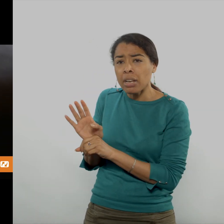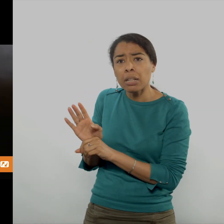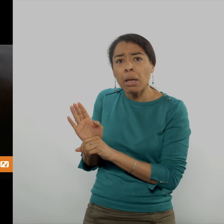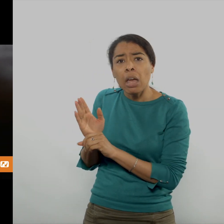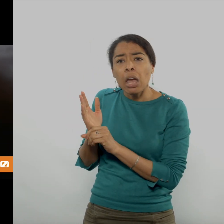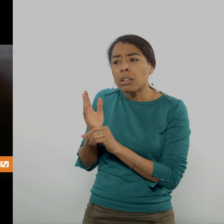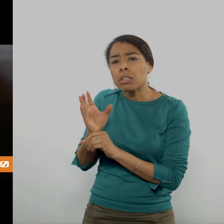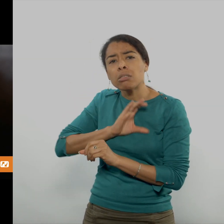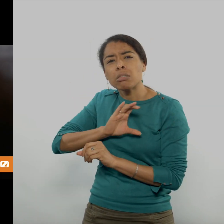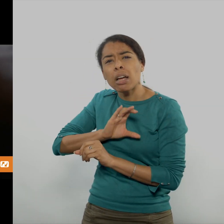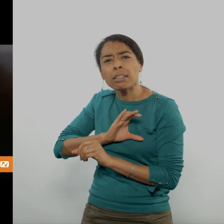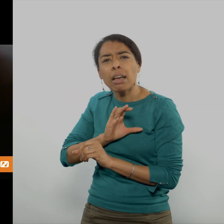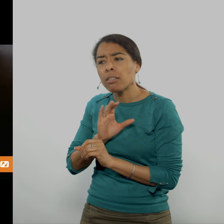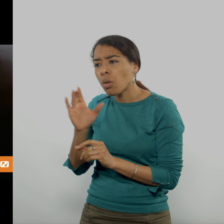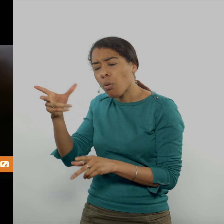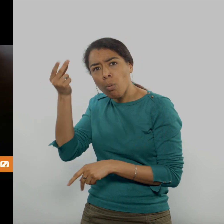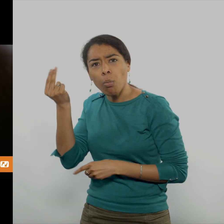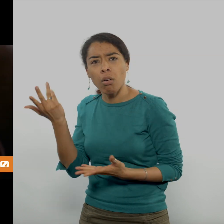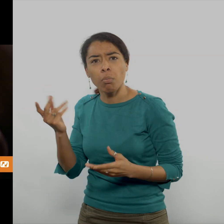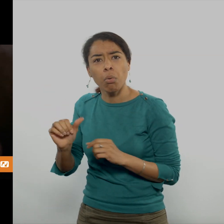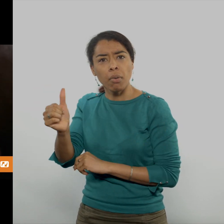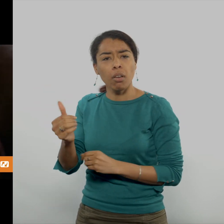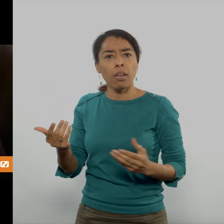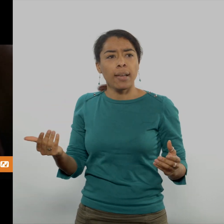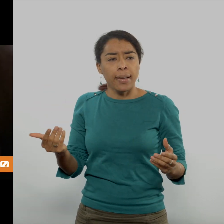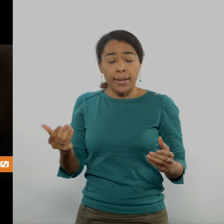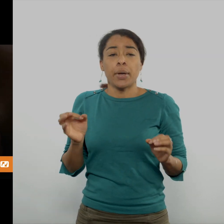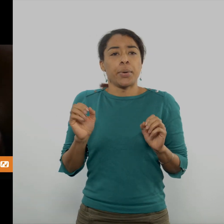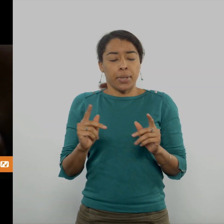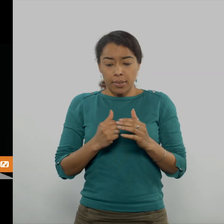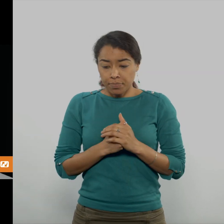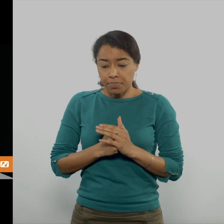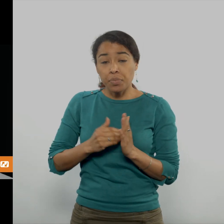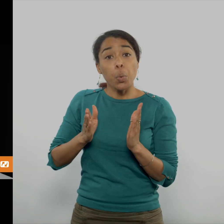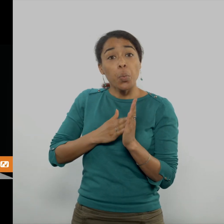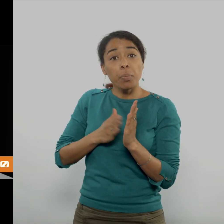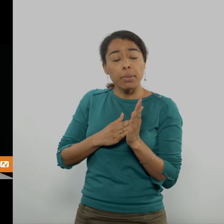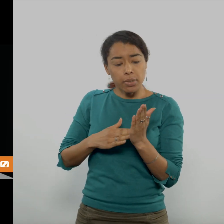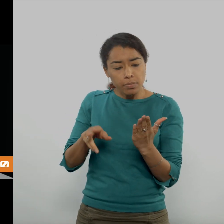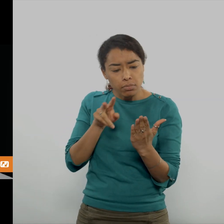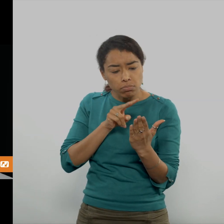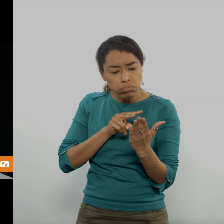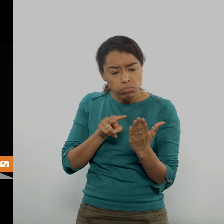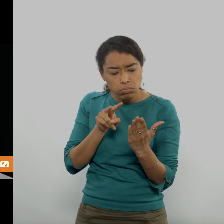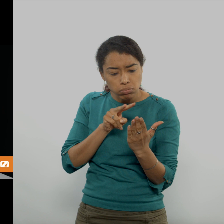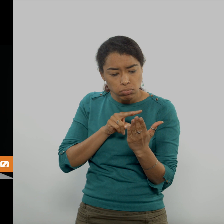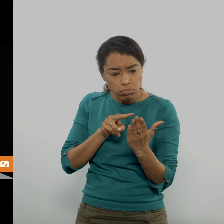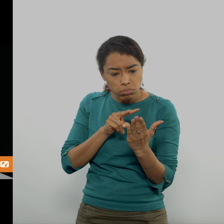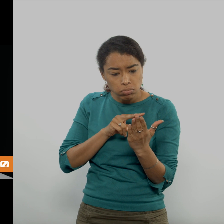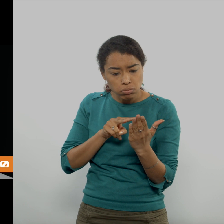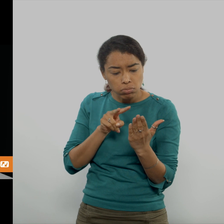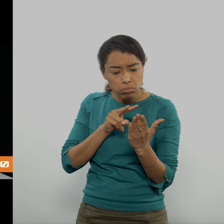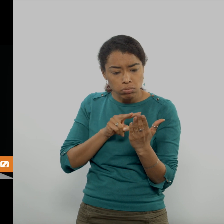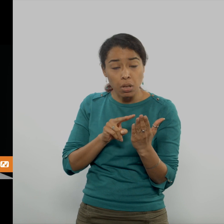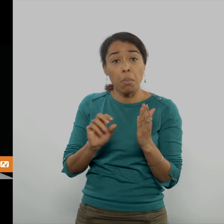sans savoir en fait qui il est et pourquoi. Là, j'ai commencé à prendre une Bible. Et lorsque j'ai commencé à me plonger sur les écritures